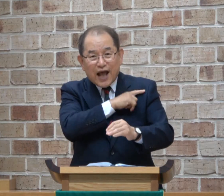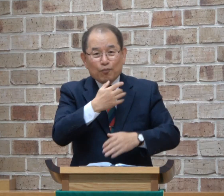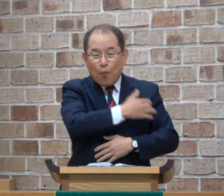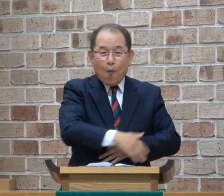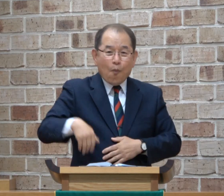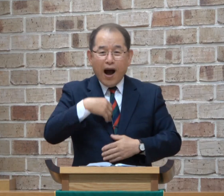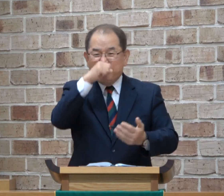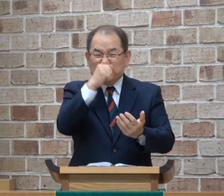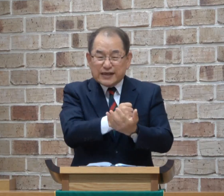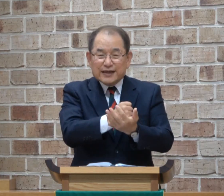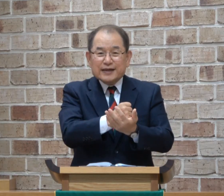건강합니다.